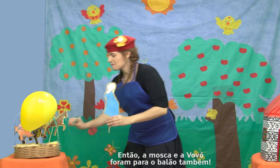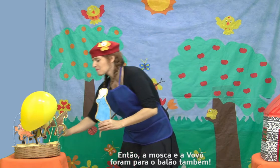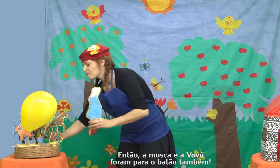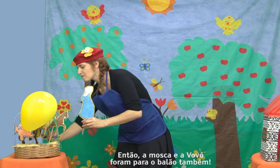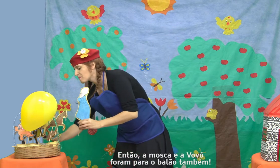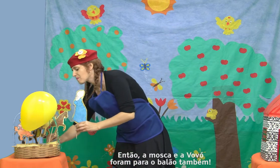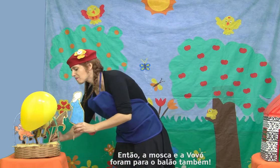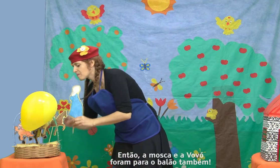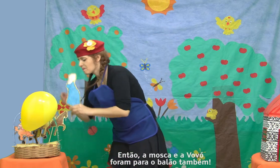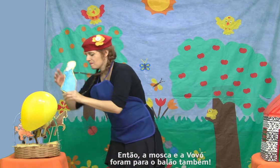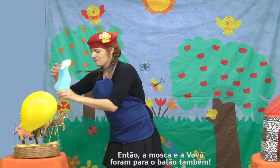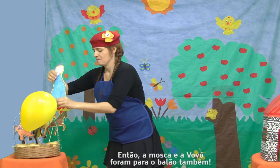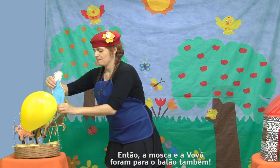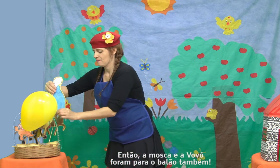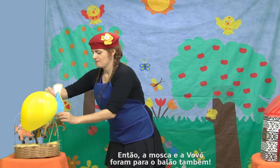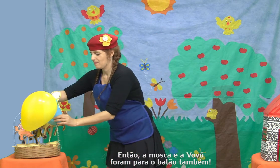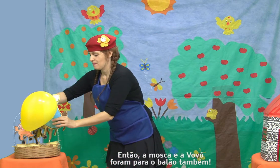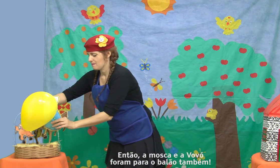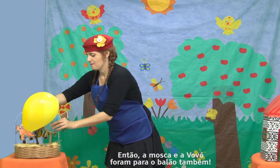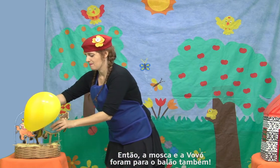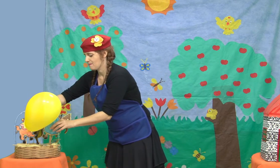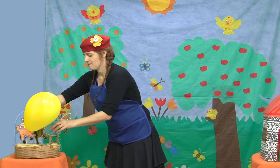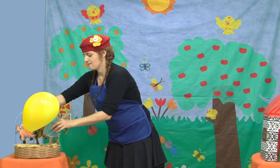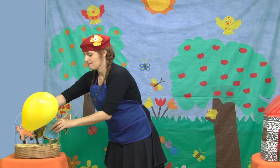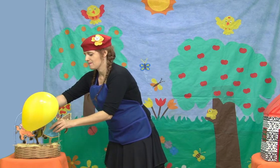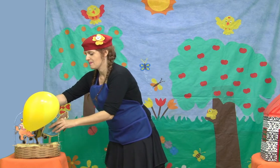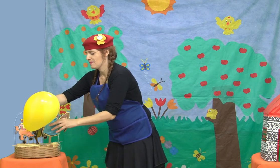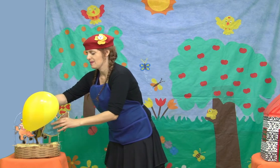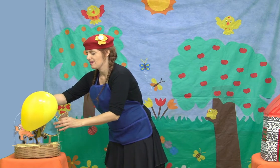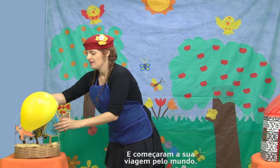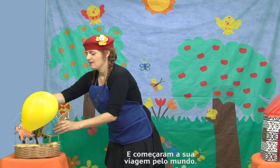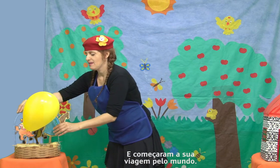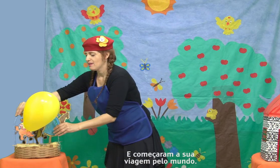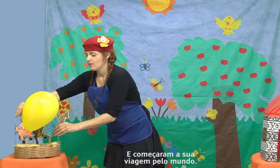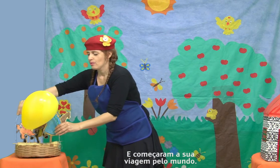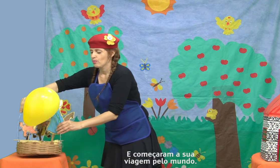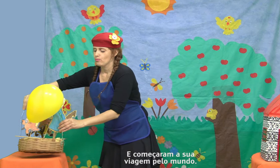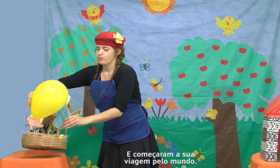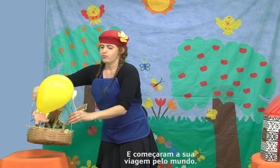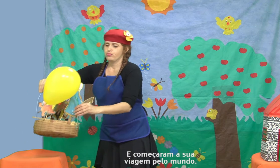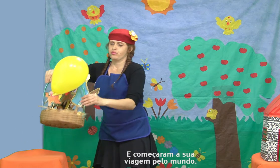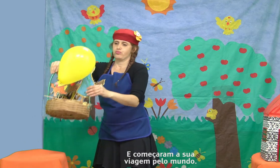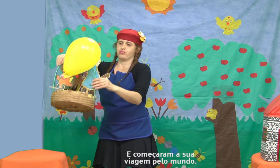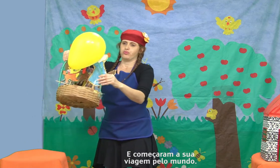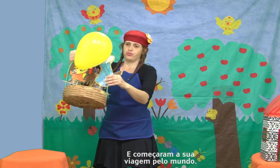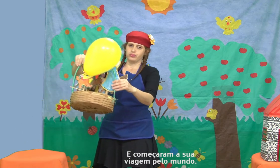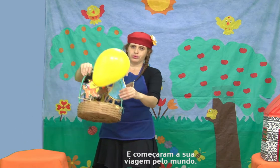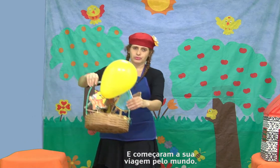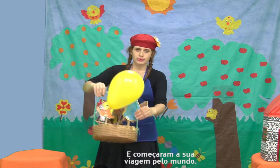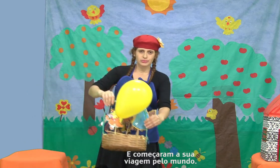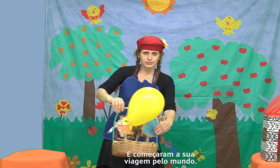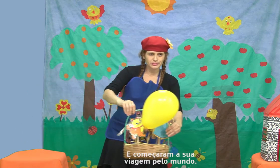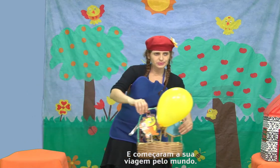mosca ea vovó foram para o bairro também e começaram a sua viagem pelo mundo